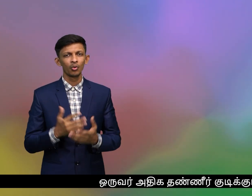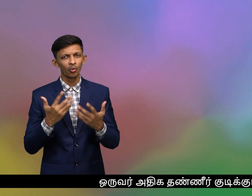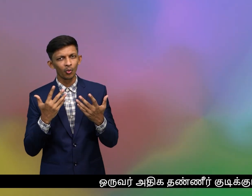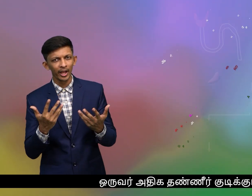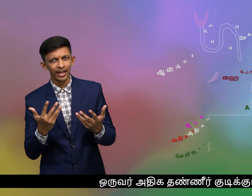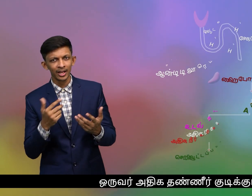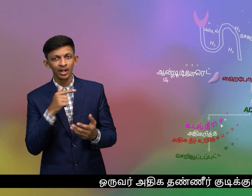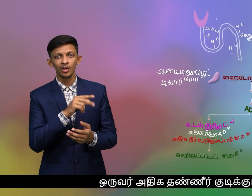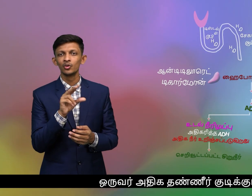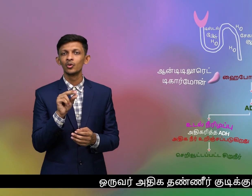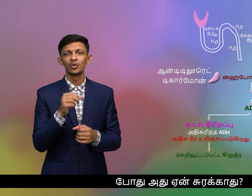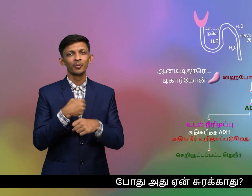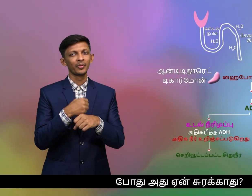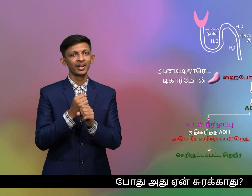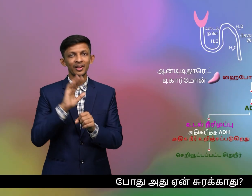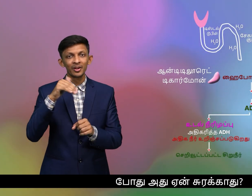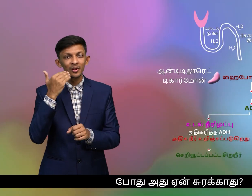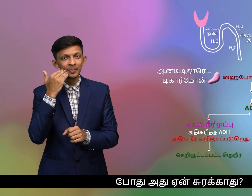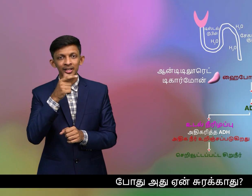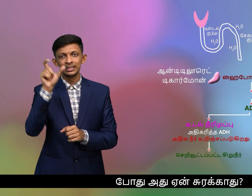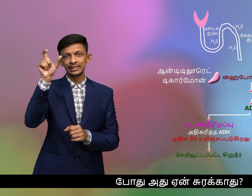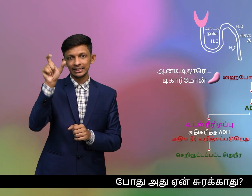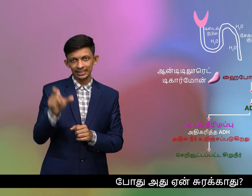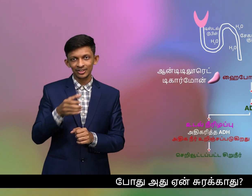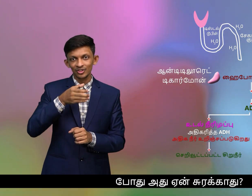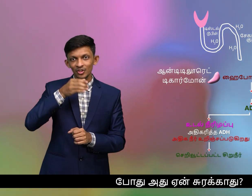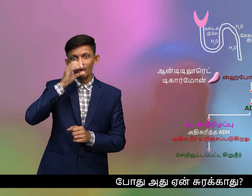ஒருவர் அதிக தண்ணீர் குடிக்கும் போது அது ஏன் சுருங்காது?